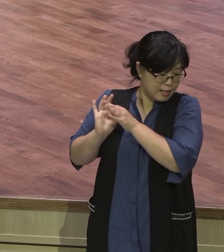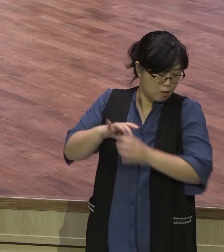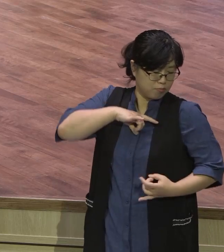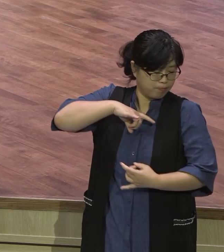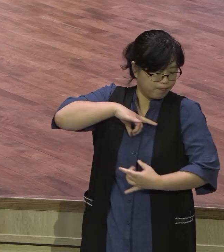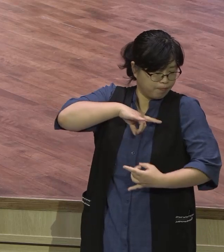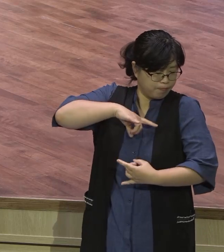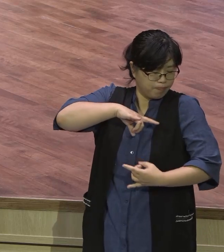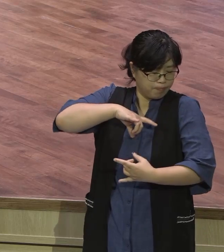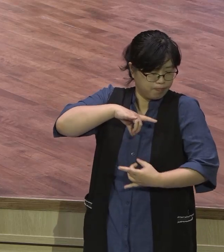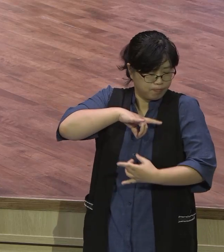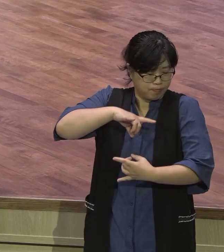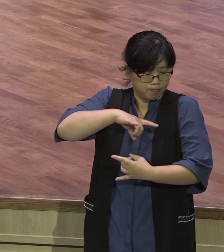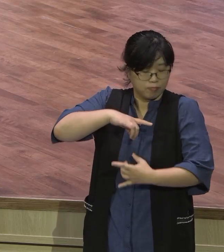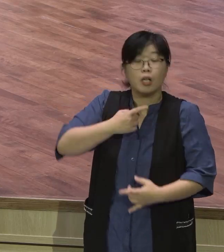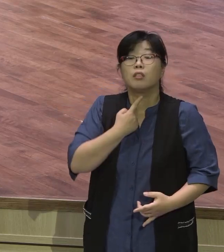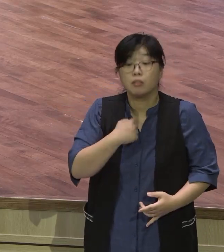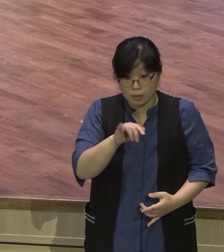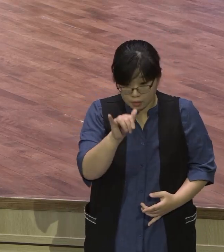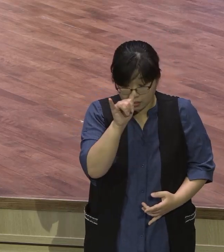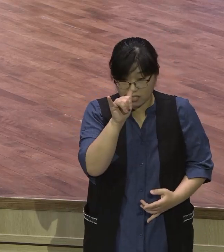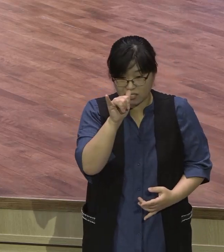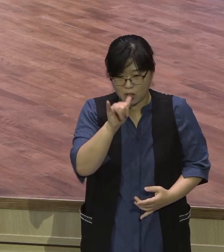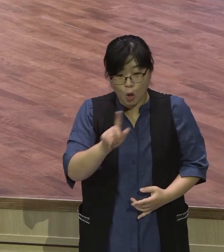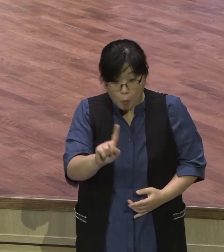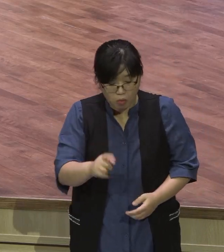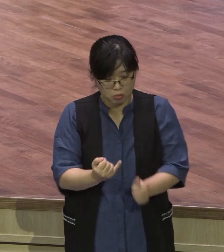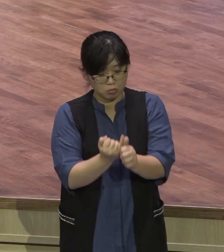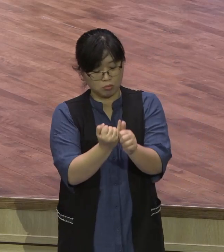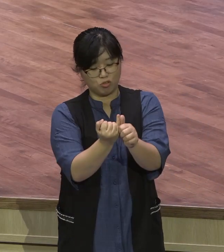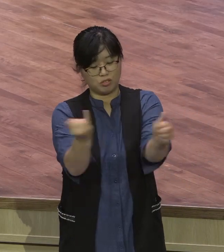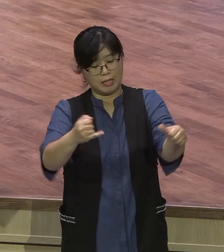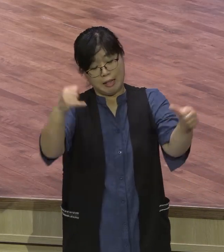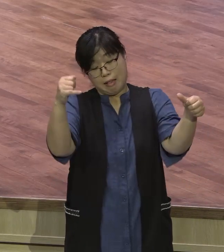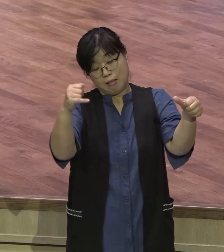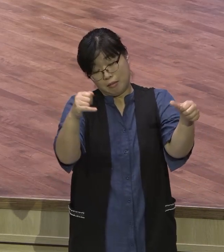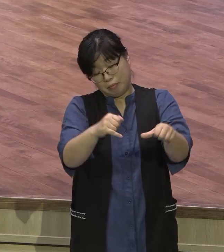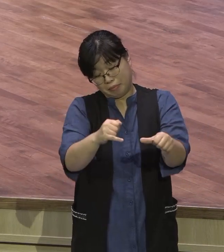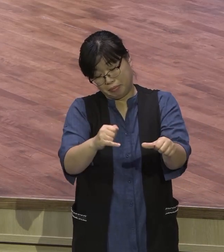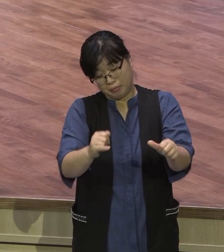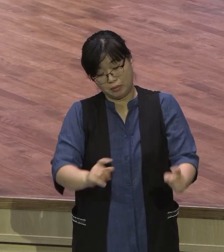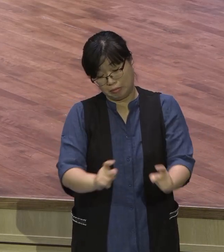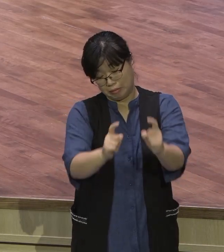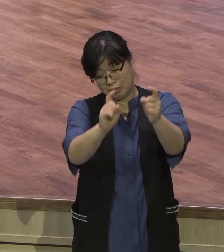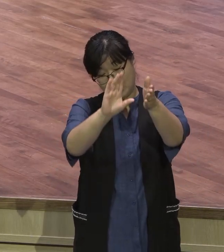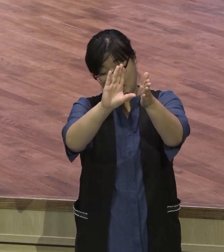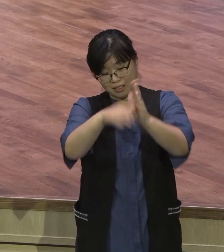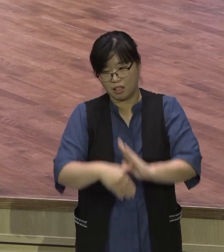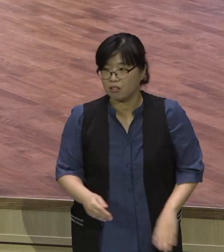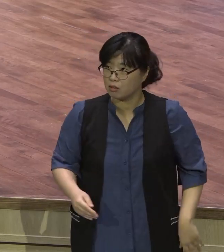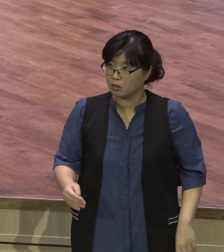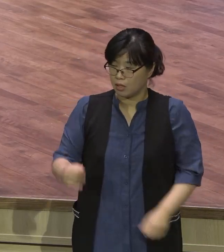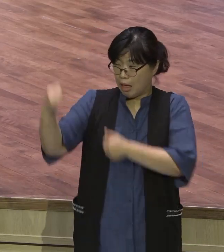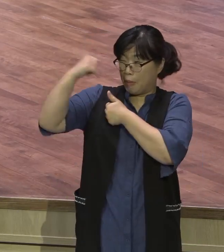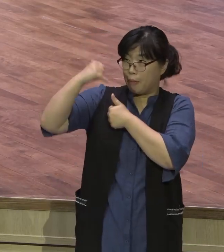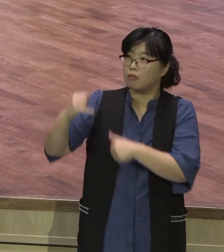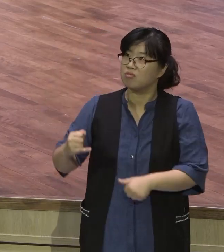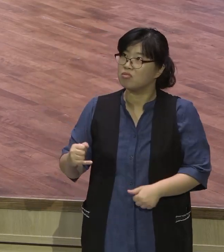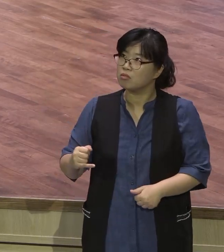붙으면 똑같은 사람이요 똑같이 갈부 똑같은 사람 똑같은 사람 똑같은 수술이요